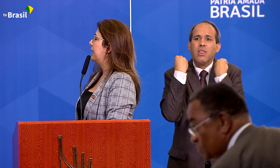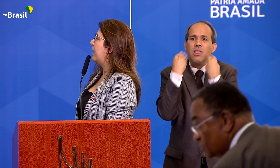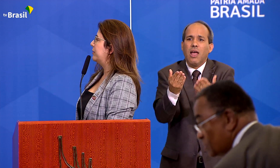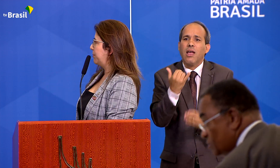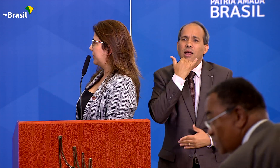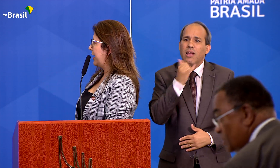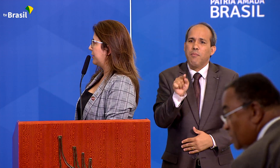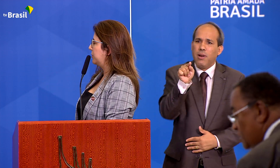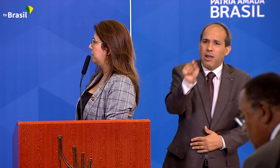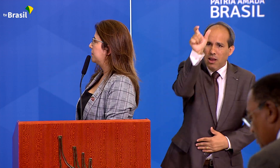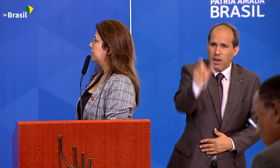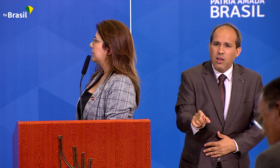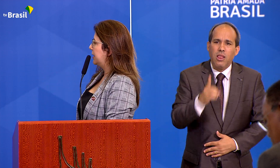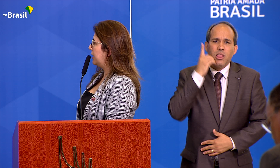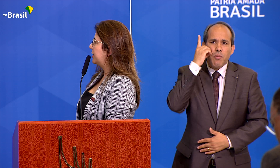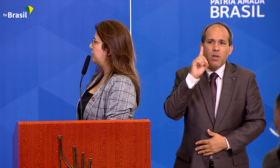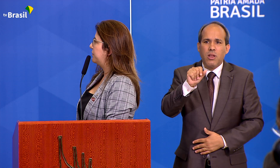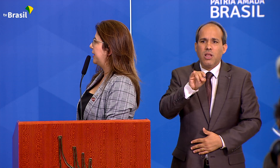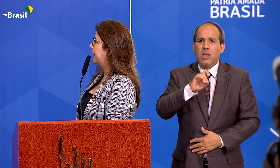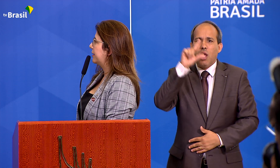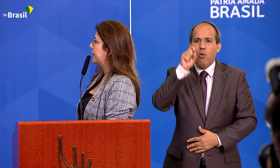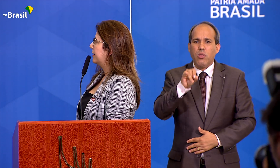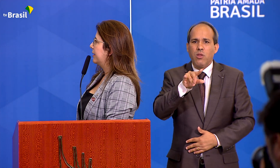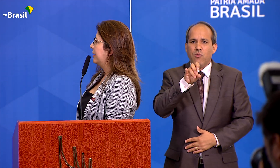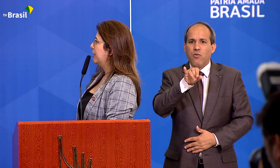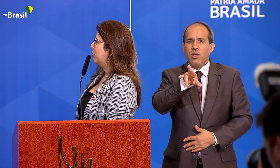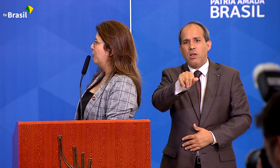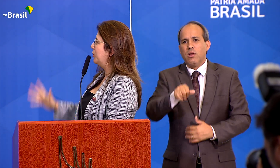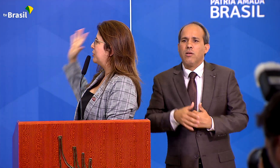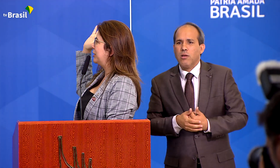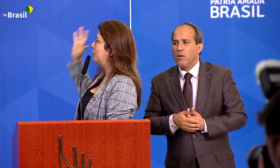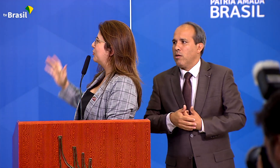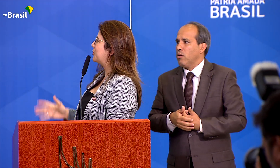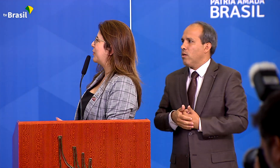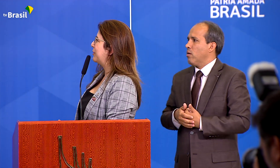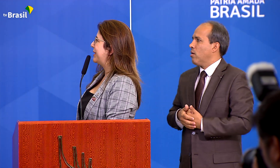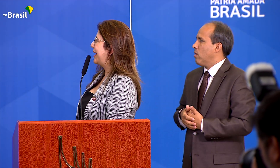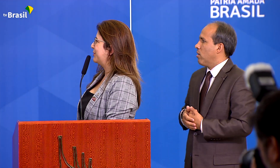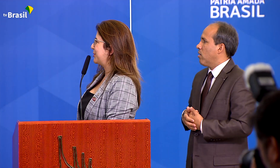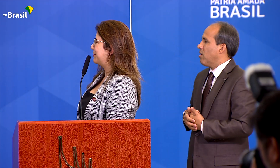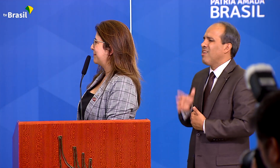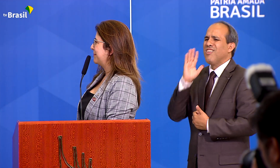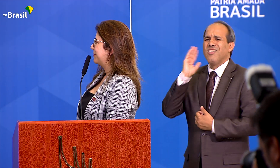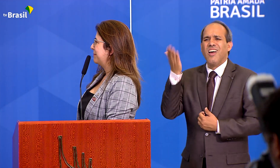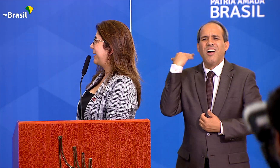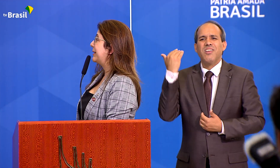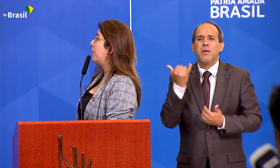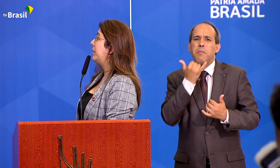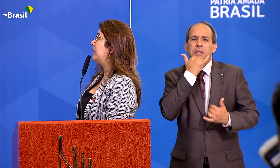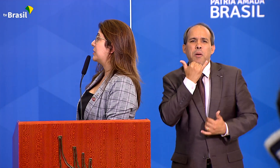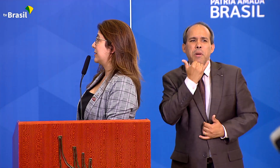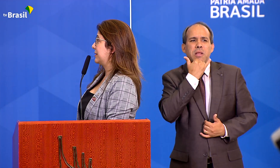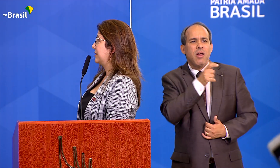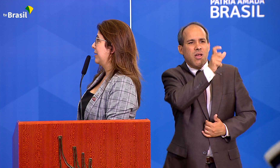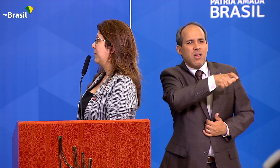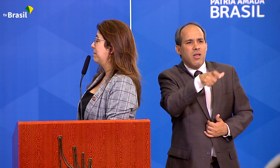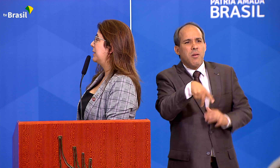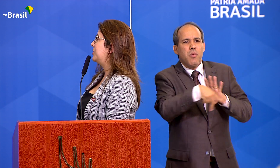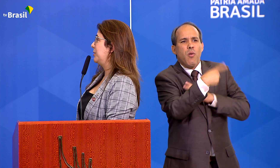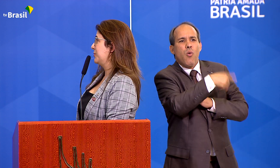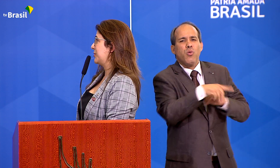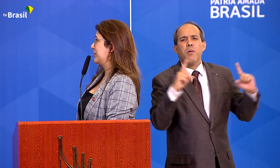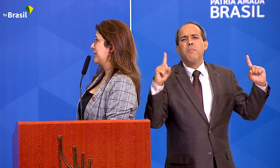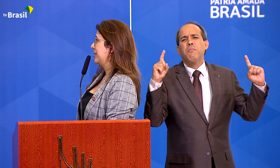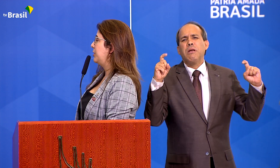indulto da Graça ao Deputado Daniel da Silveira Há muitos hindus foram dados para terroristas